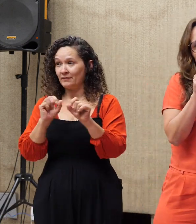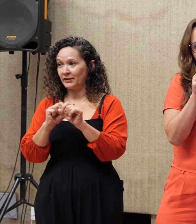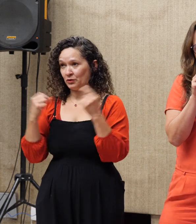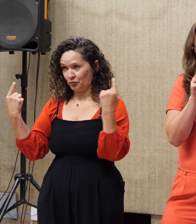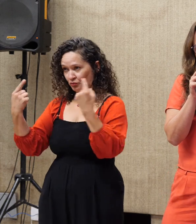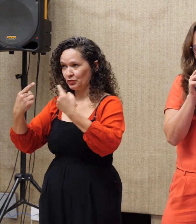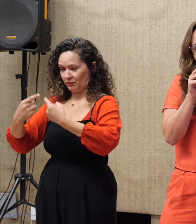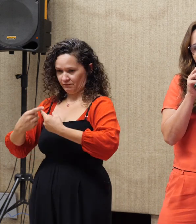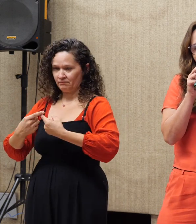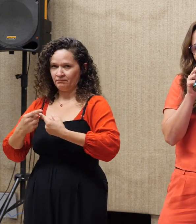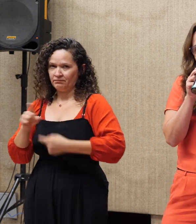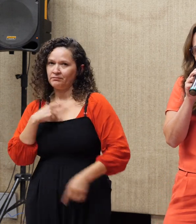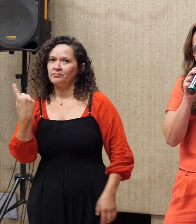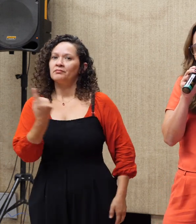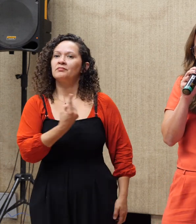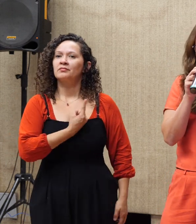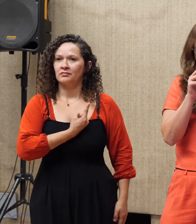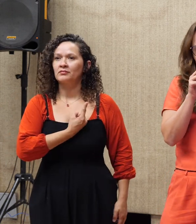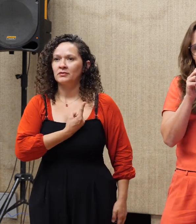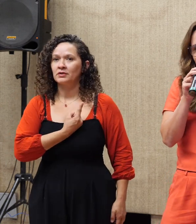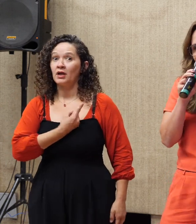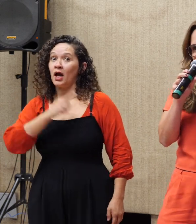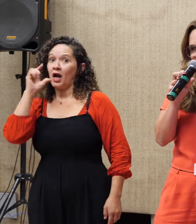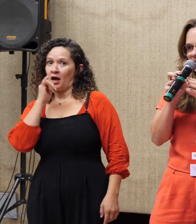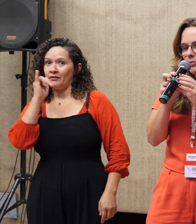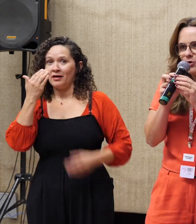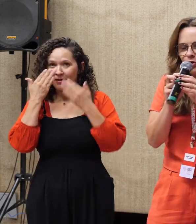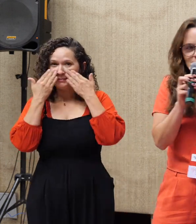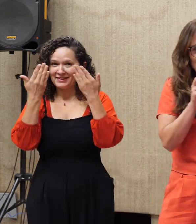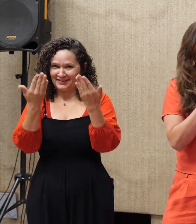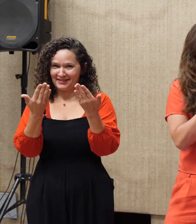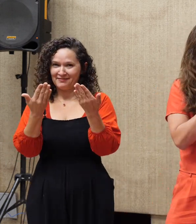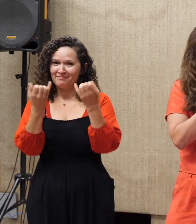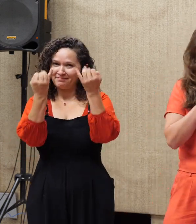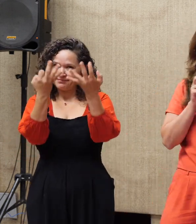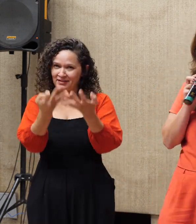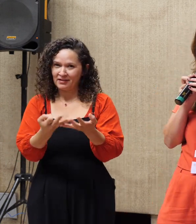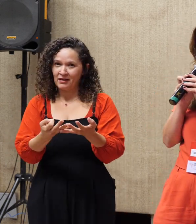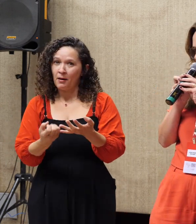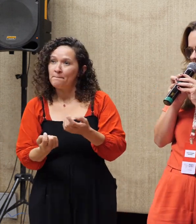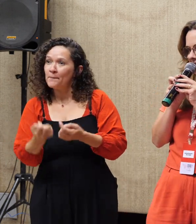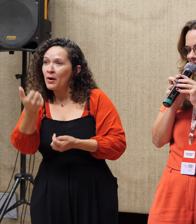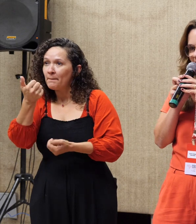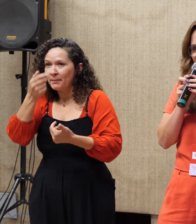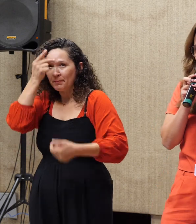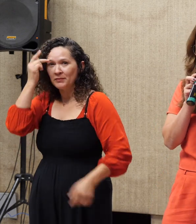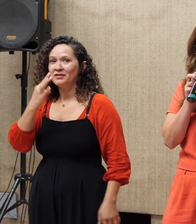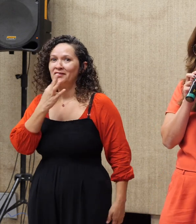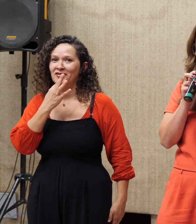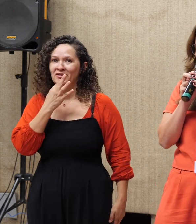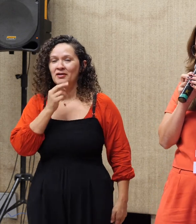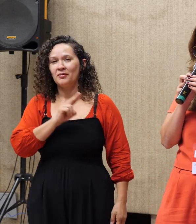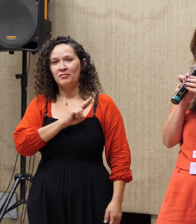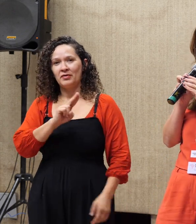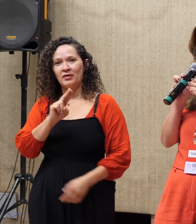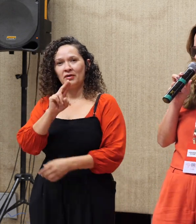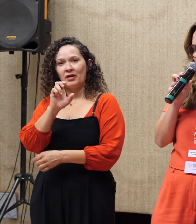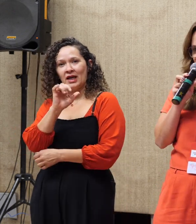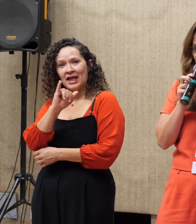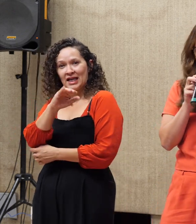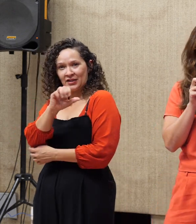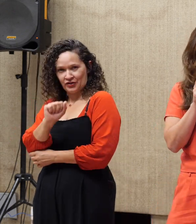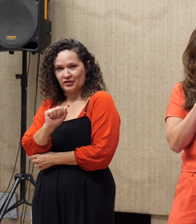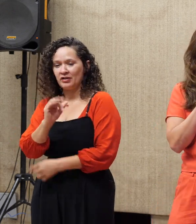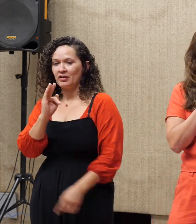desafio para a gente... E antes de eu dizer, eu quero me apresentar um pouco, porque eu acho que poucas pessoas me conhecem. Né? Meu nome é Letícia